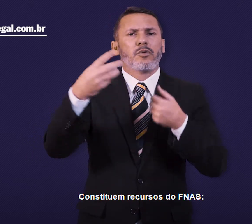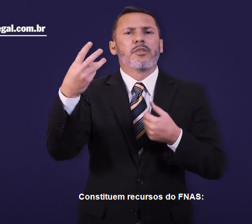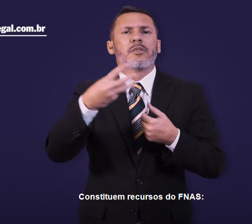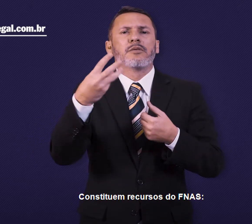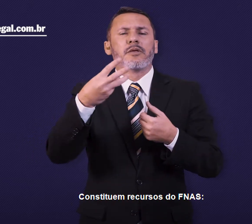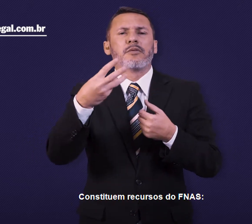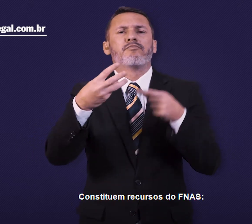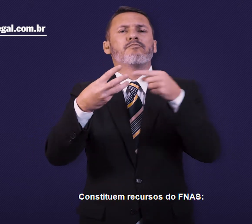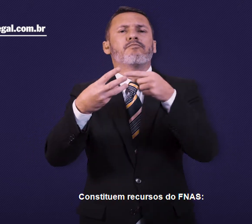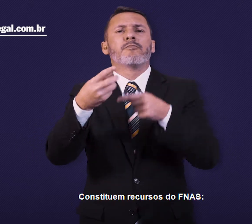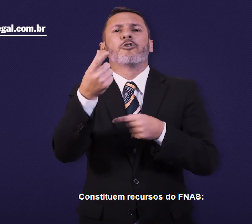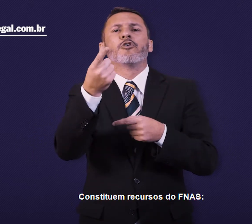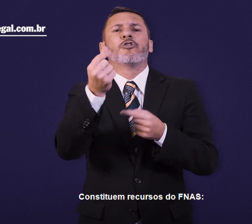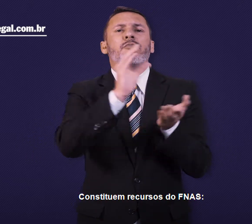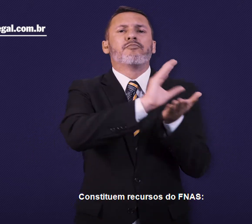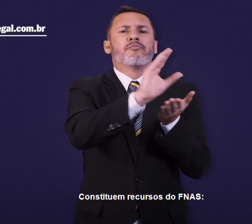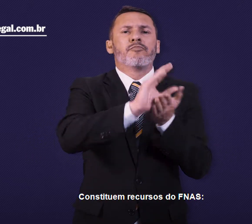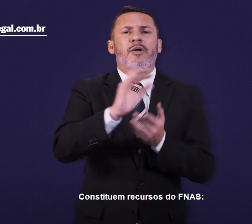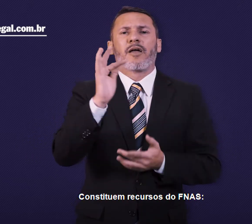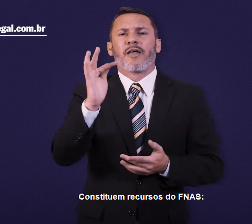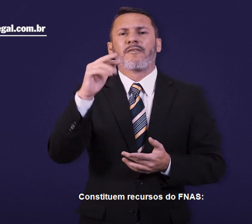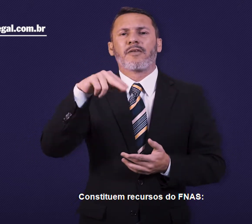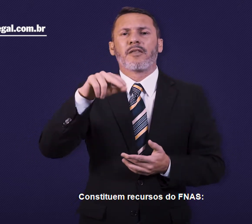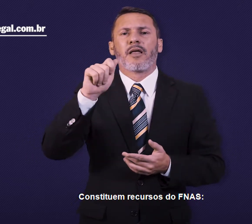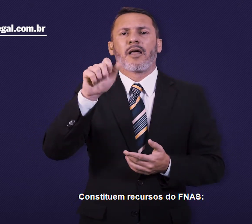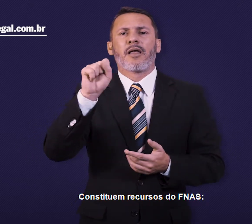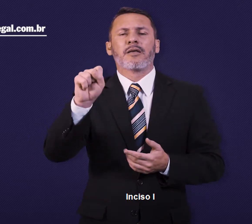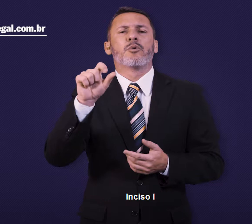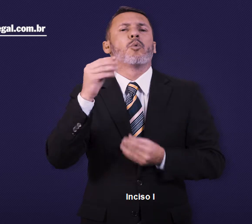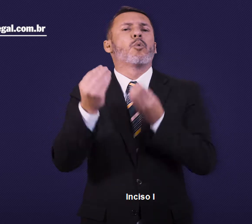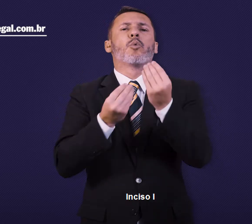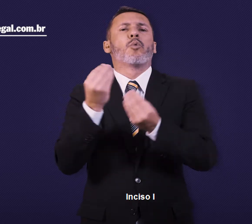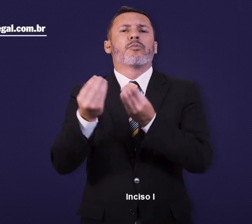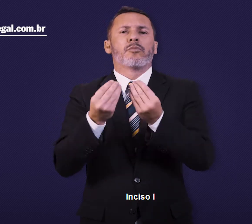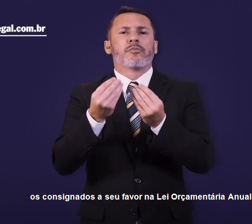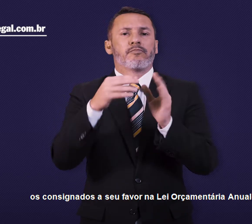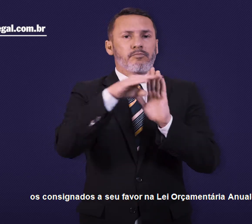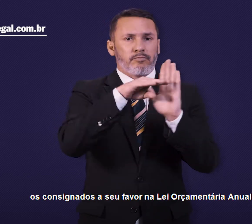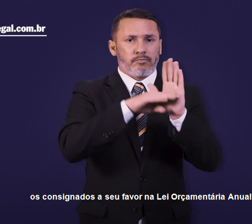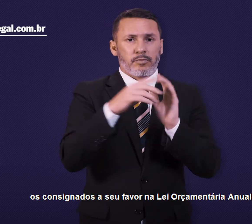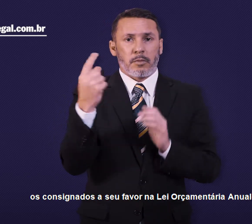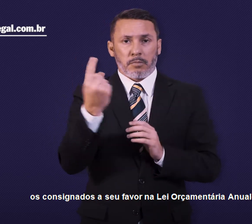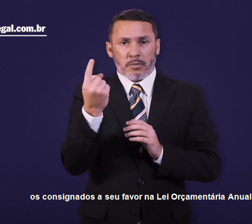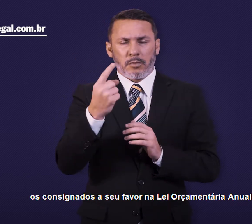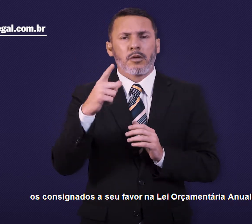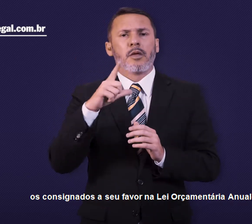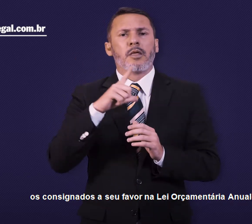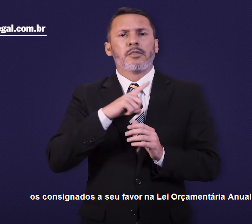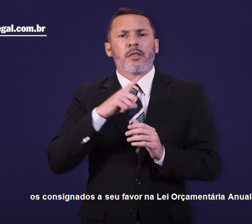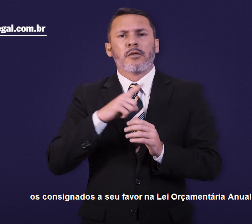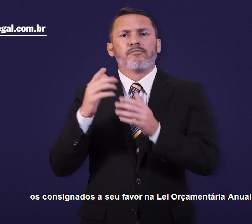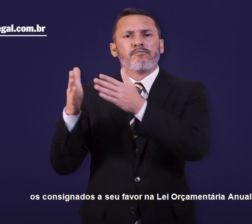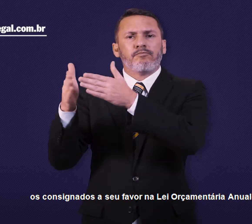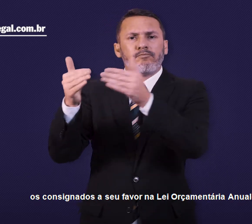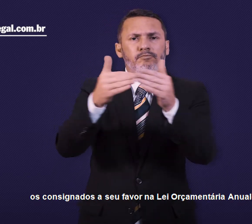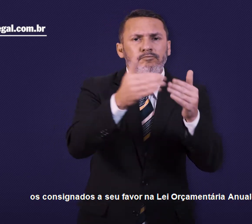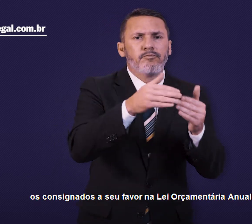Constituem recursos do FNAS: Inciso 1. Os consignados a seu favor na Lei